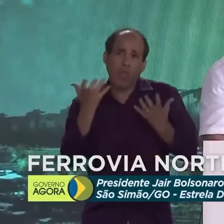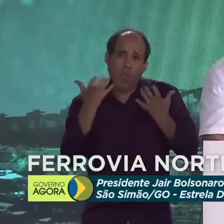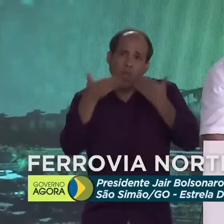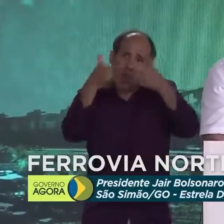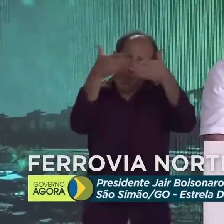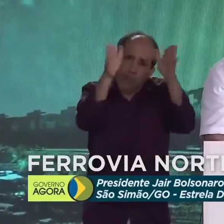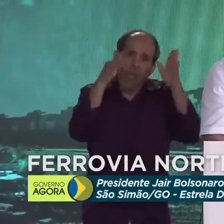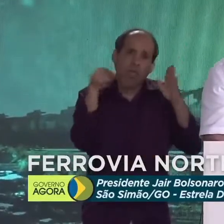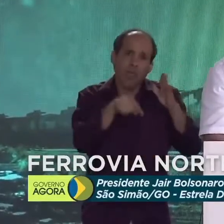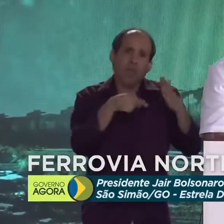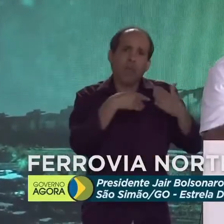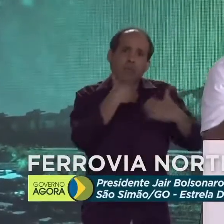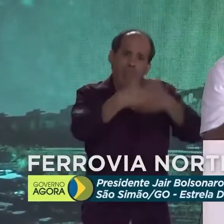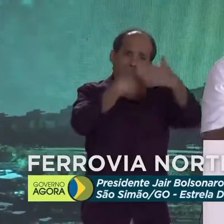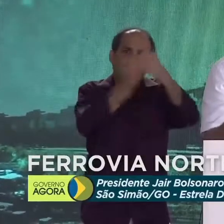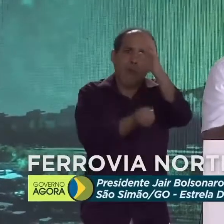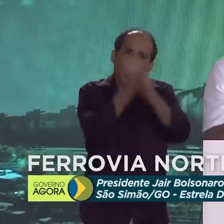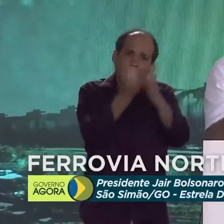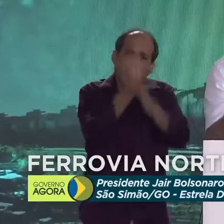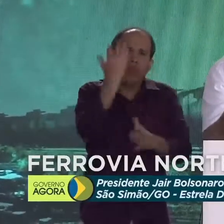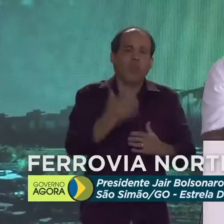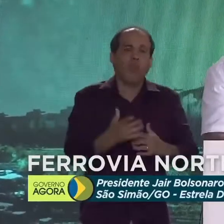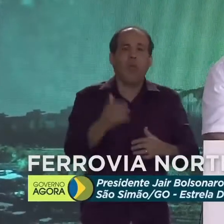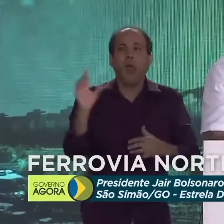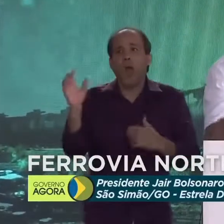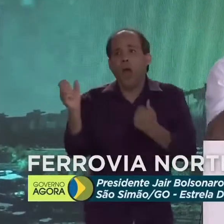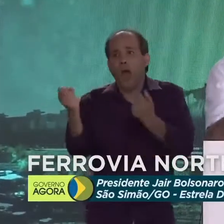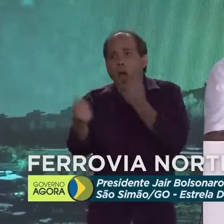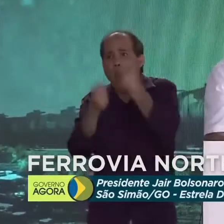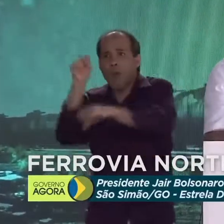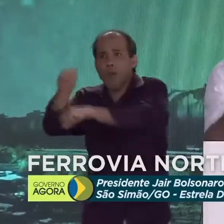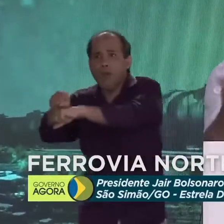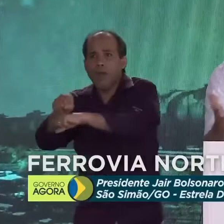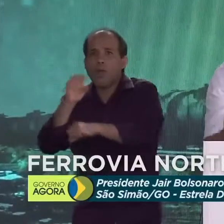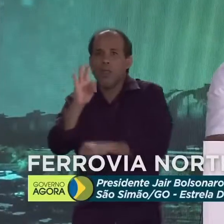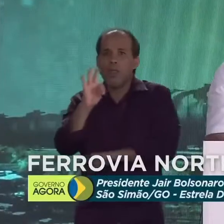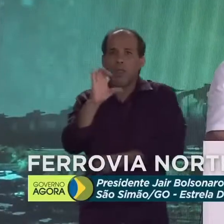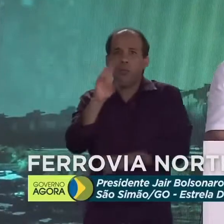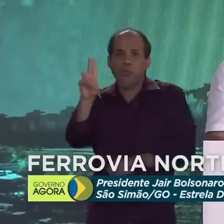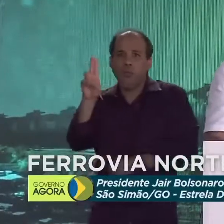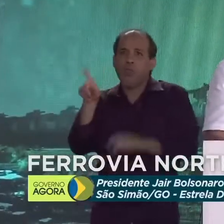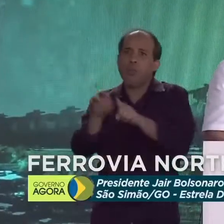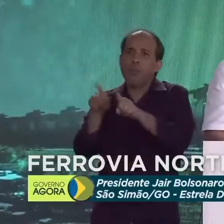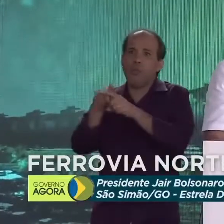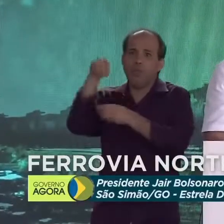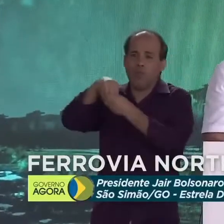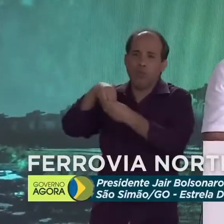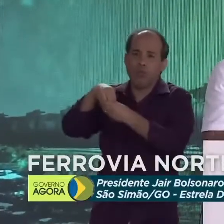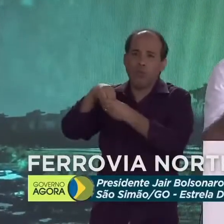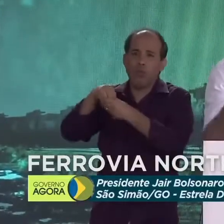processos, que alguns ainda estão parados em TCU, dentro do Supremo.